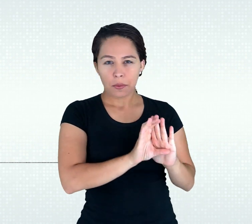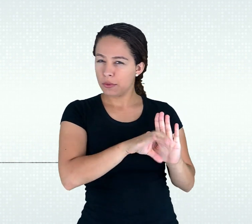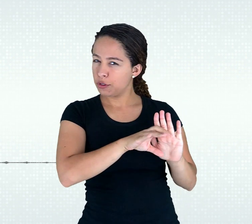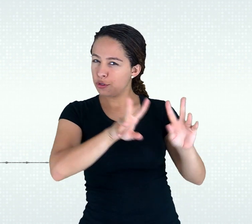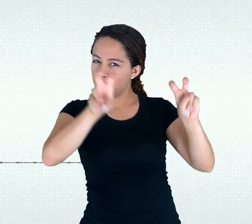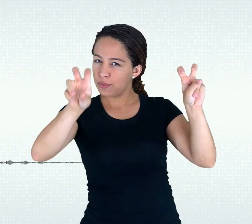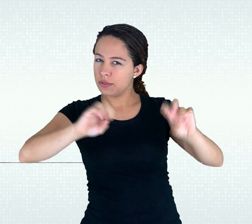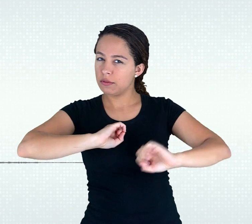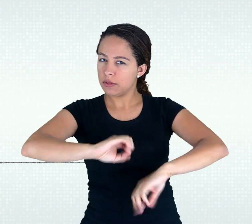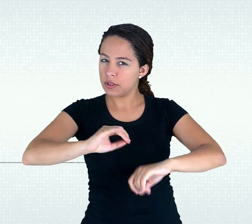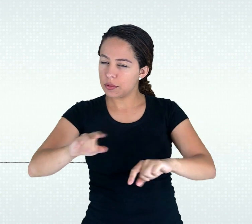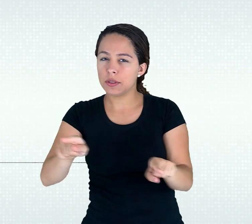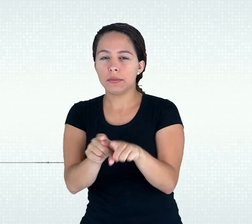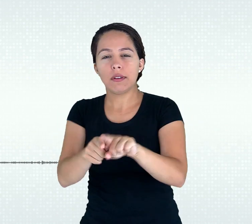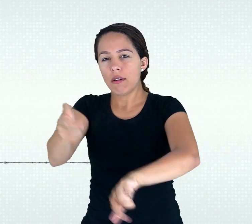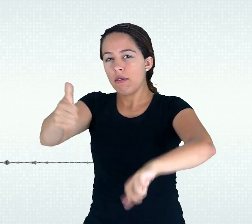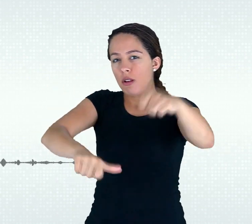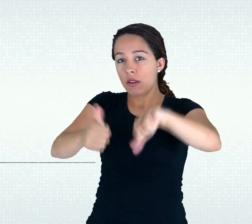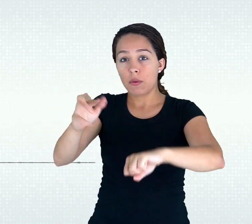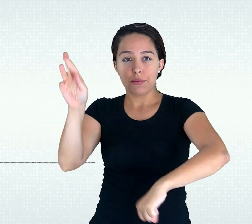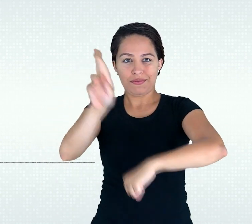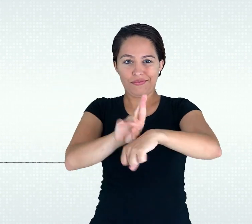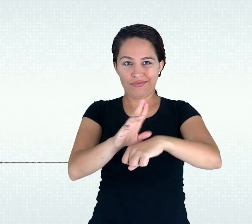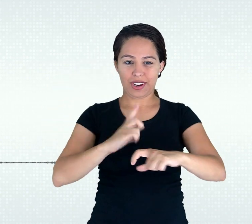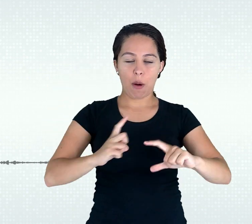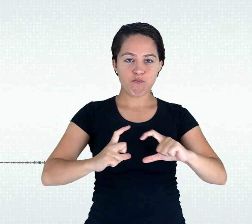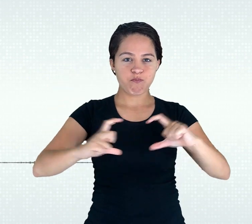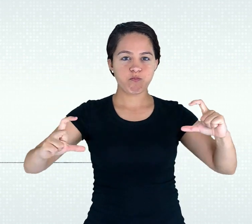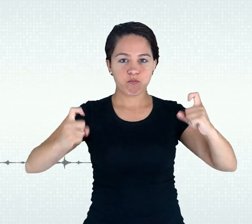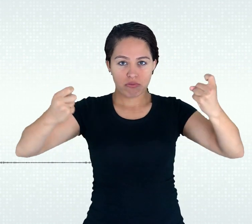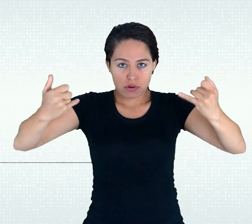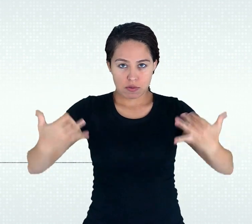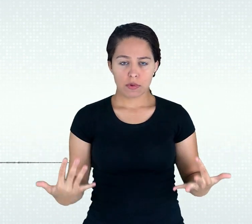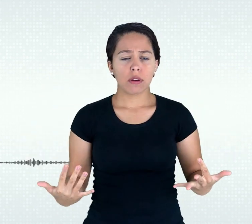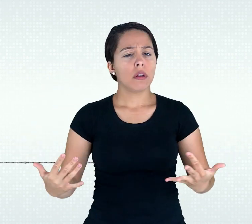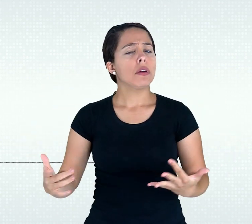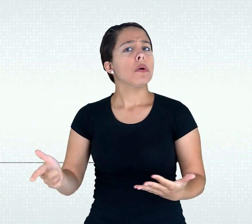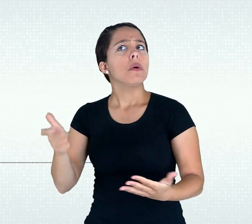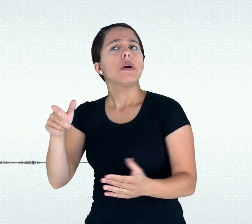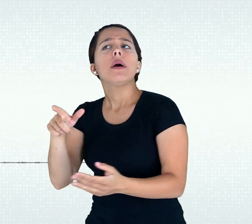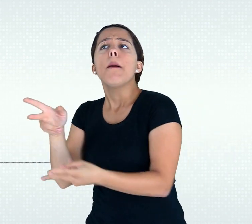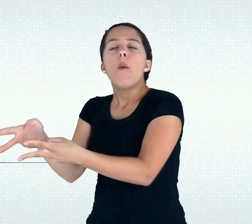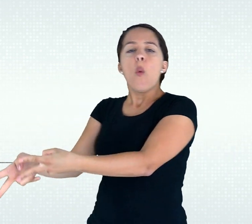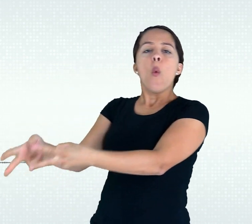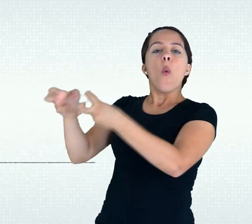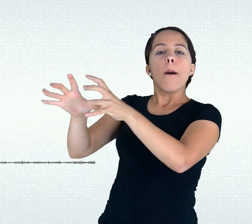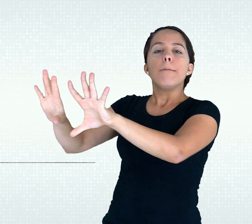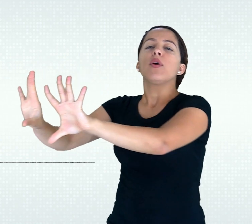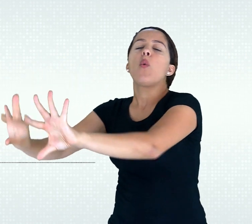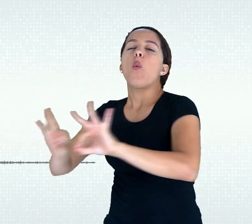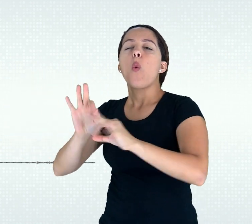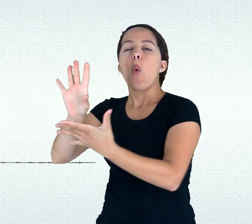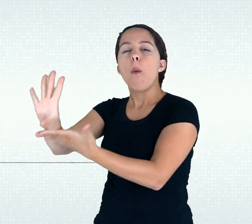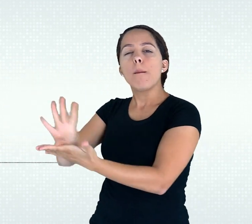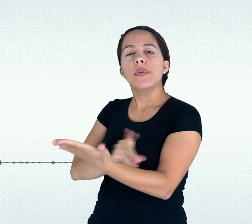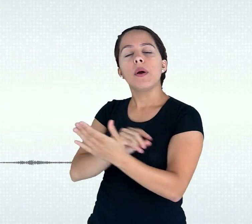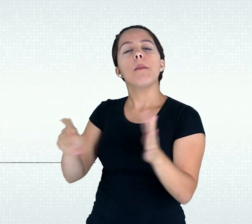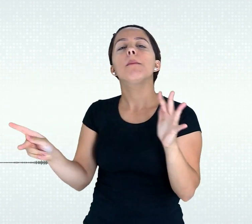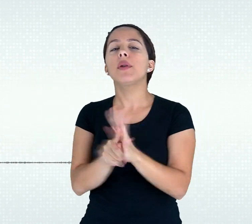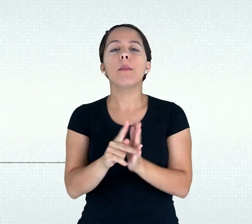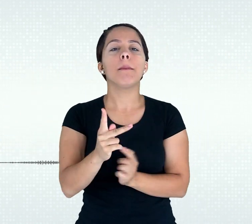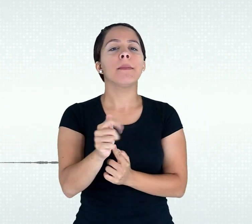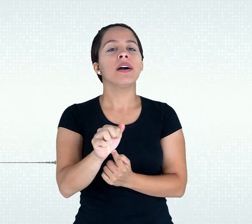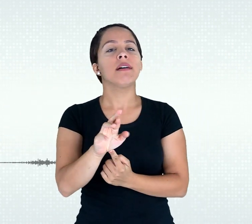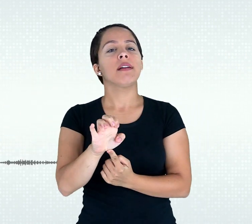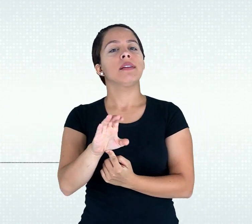as concepções sobre educação e avaliação barra recuperação deste parágrafo foram extraídas do